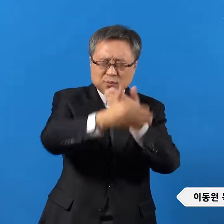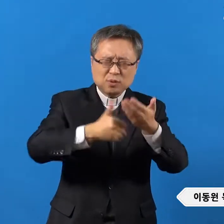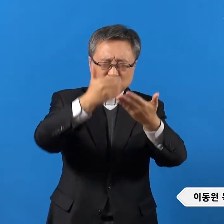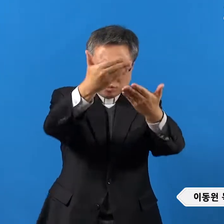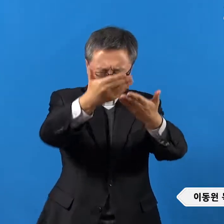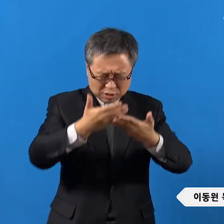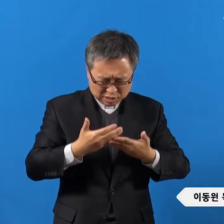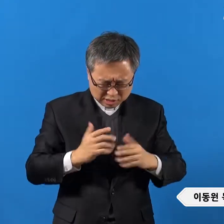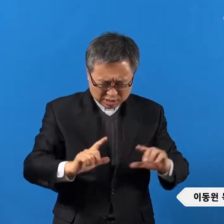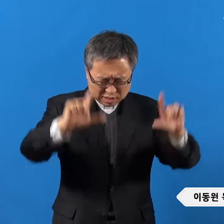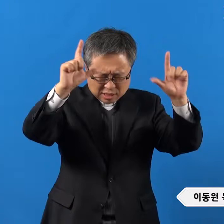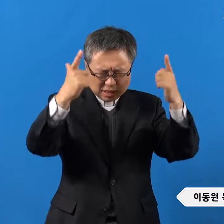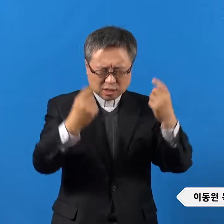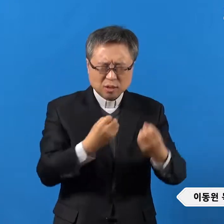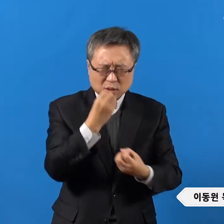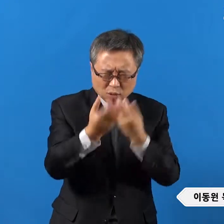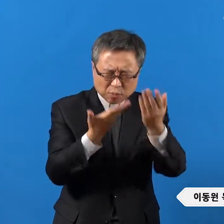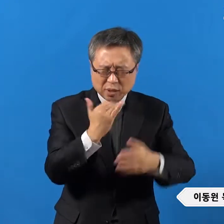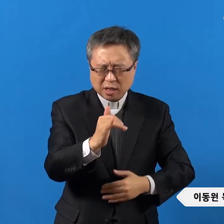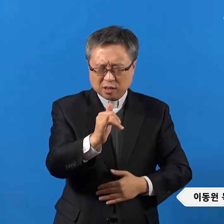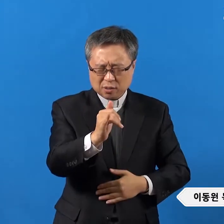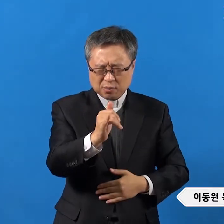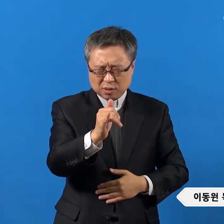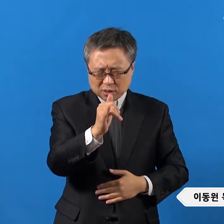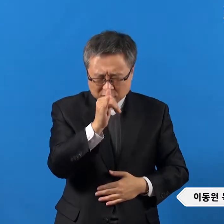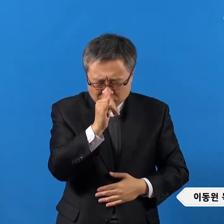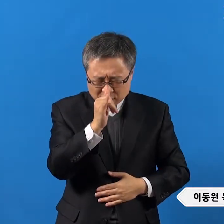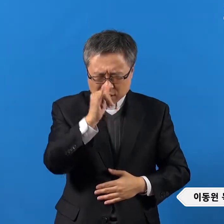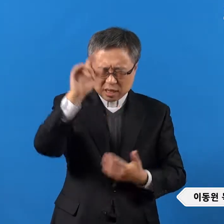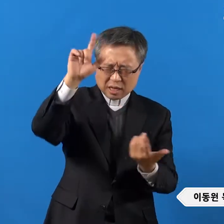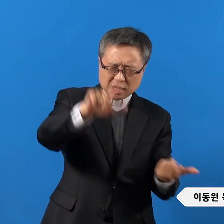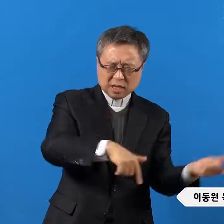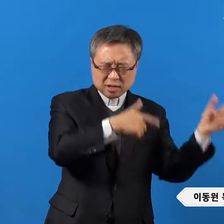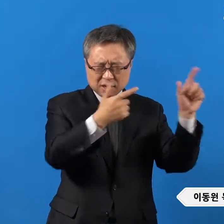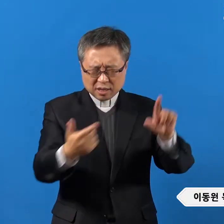이렇게 고백하며 살아갈 수가 있는 하루. 하나님,